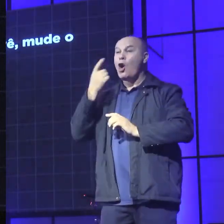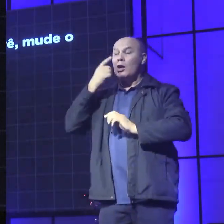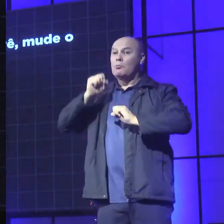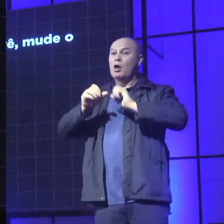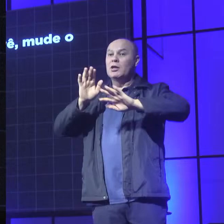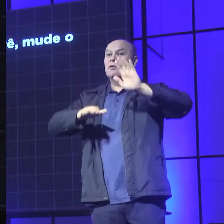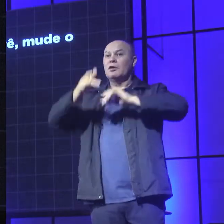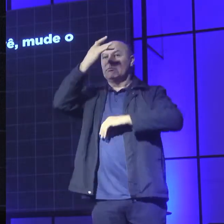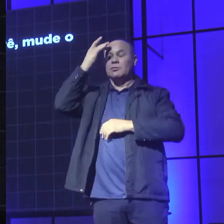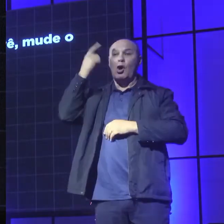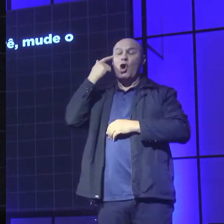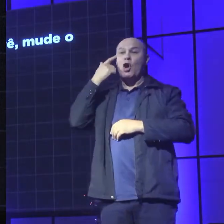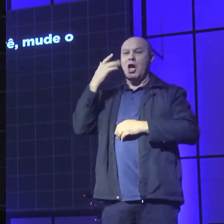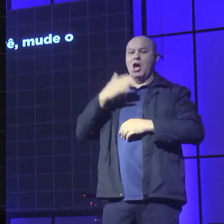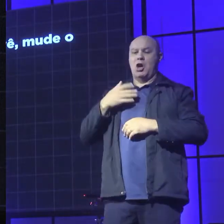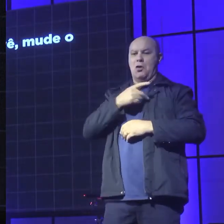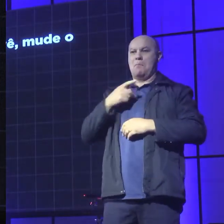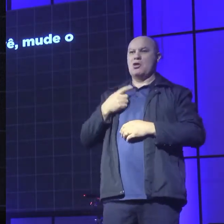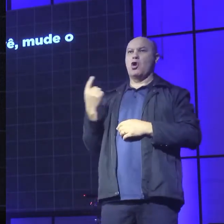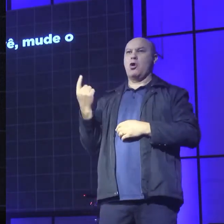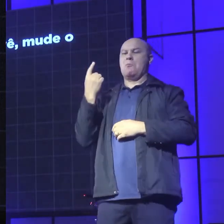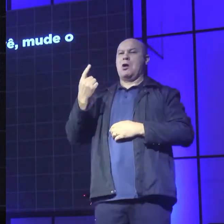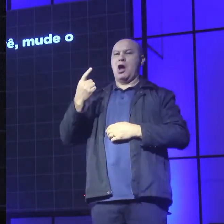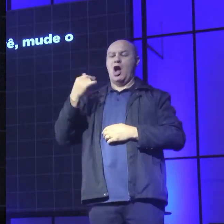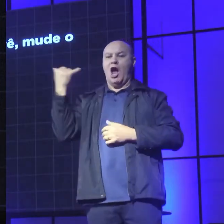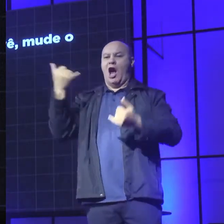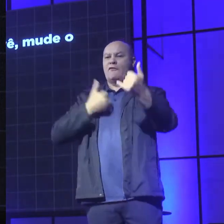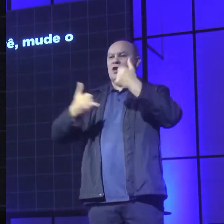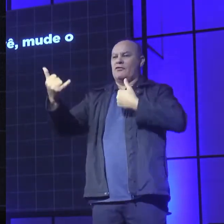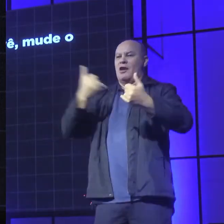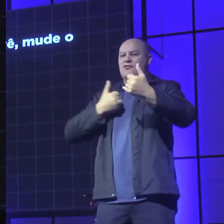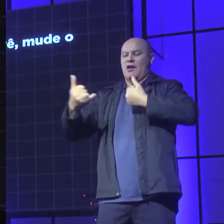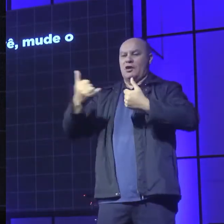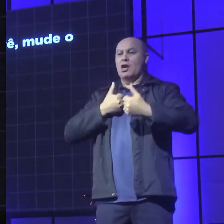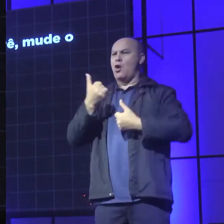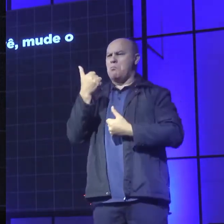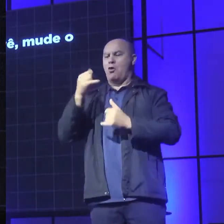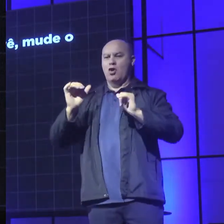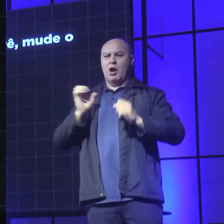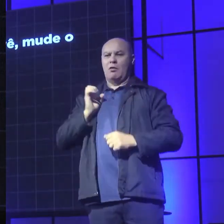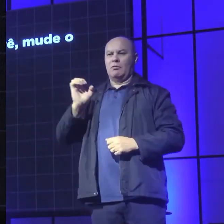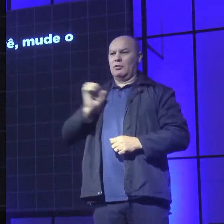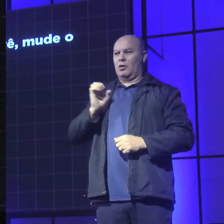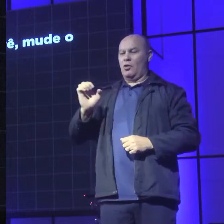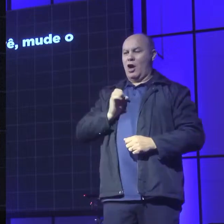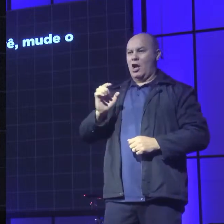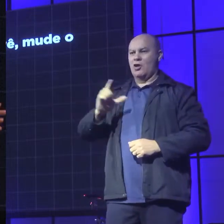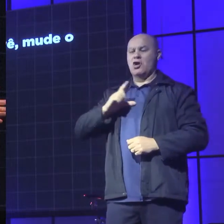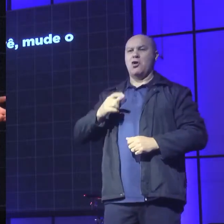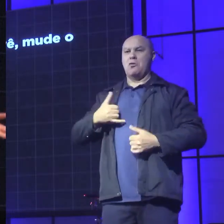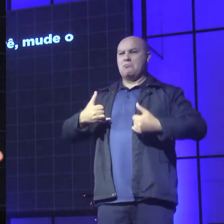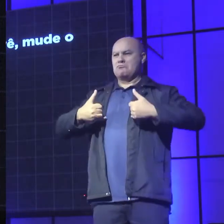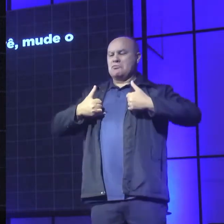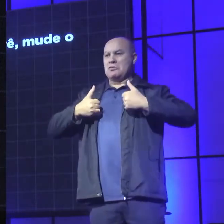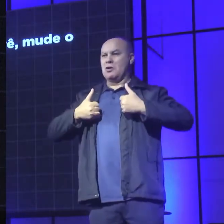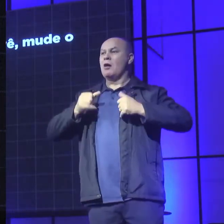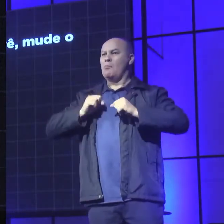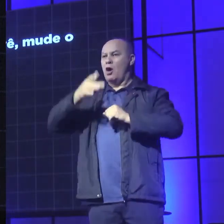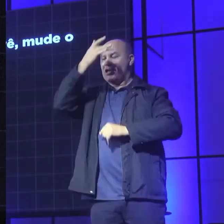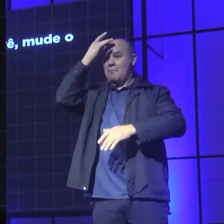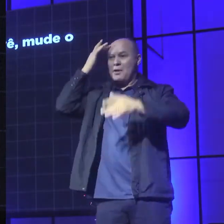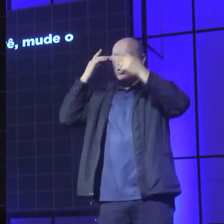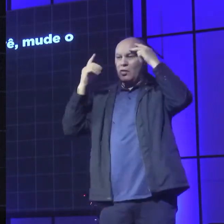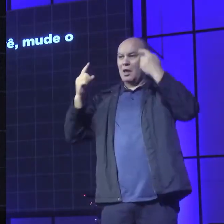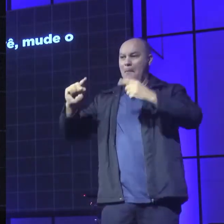um cara. E eu nunca vou ficar milionário. Eu me lembro que quando eu era garoto, não me lembro mais que idade, mas eu